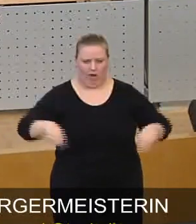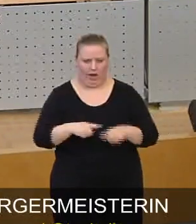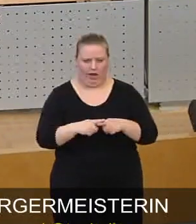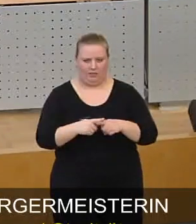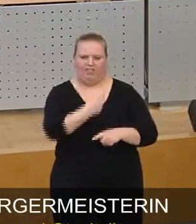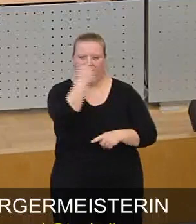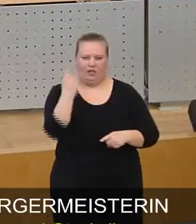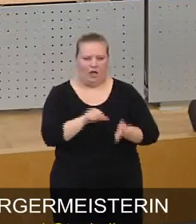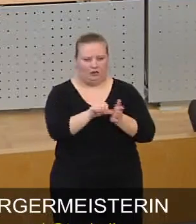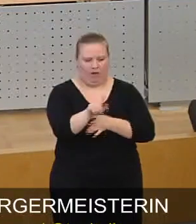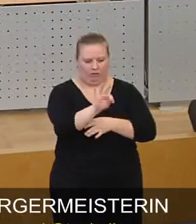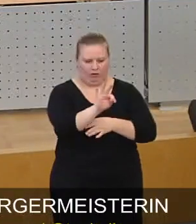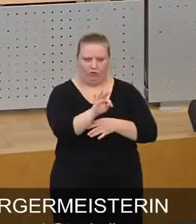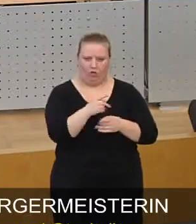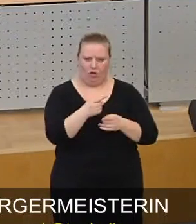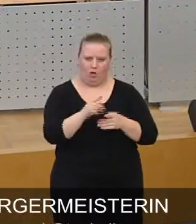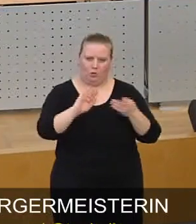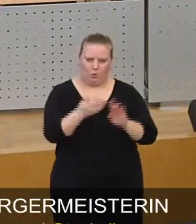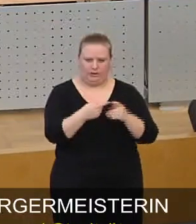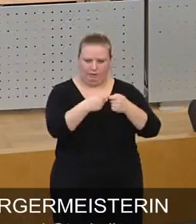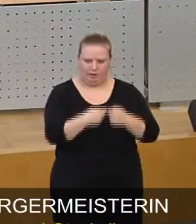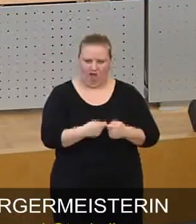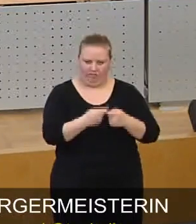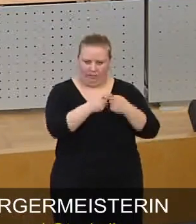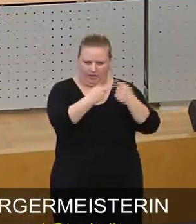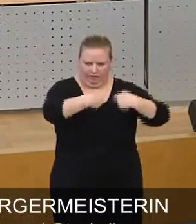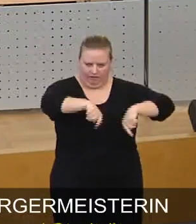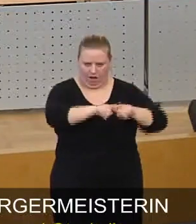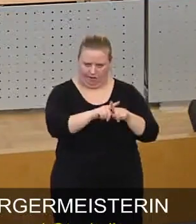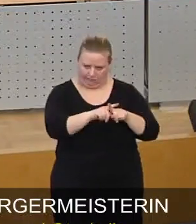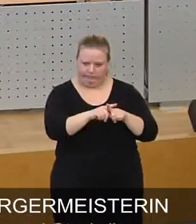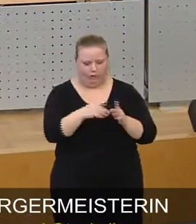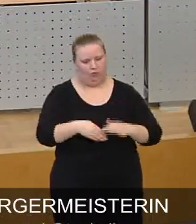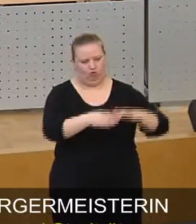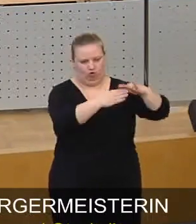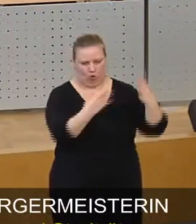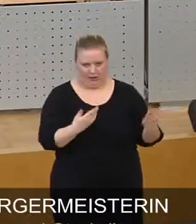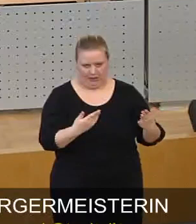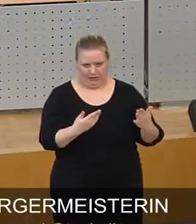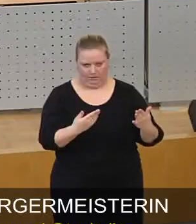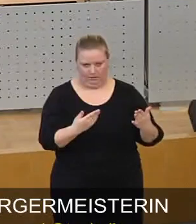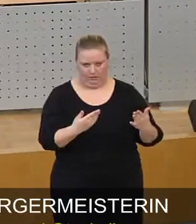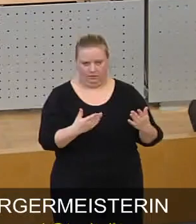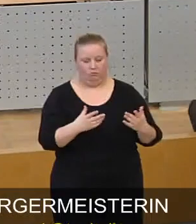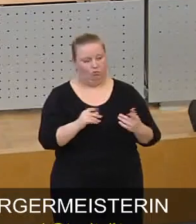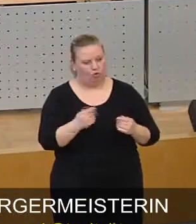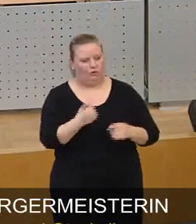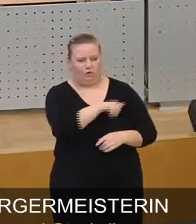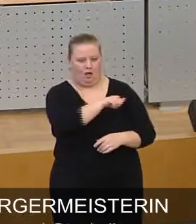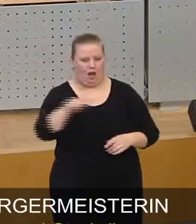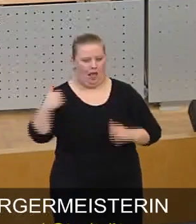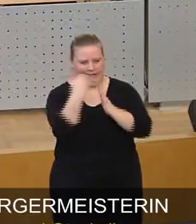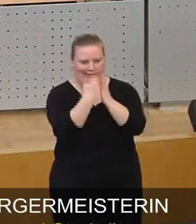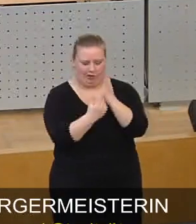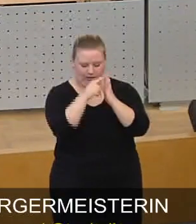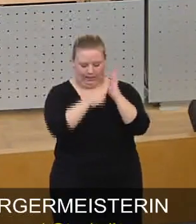des Jahresbeitrages für eine Kurzmitgliedschaft des Mietervereins Dresden und Umgebung e.V. eine sehr lange